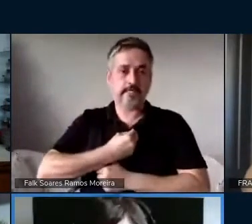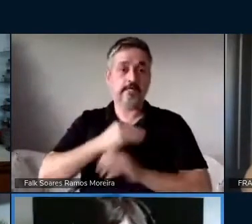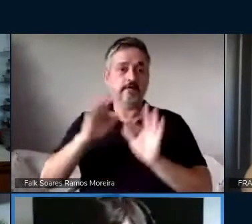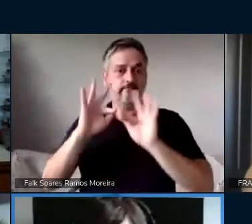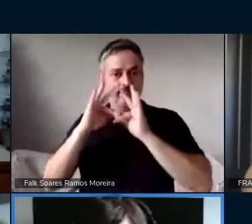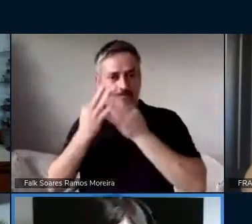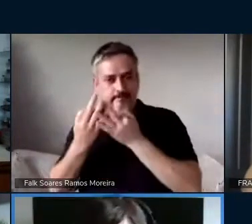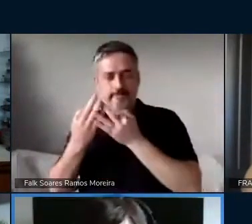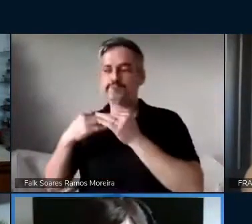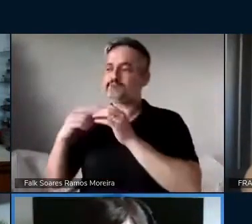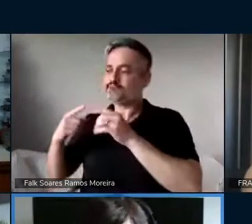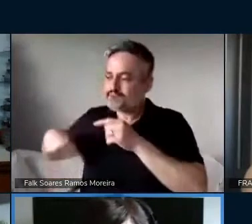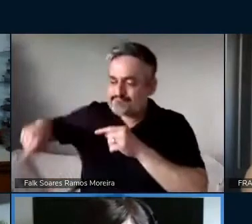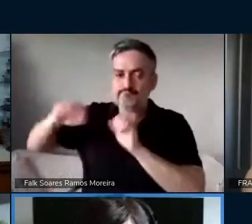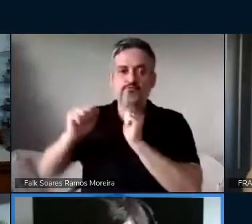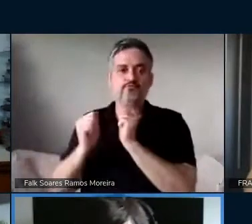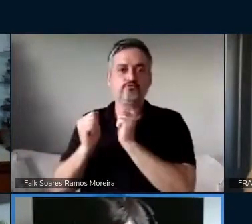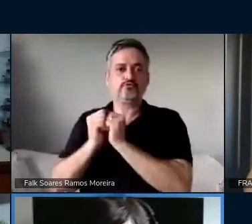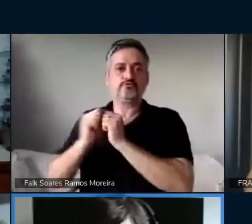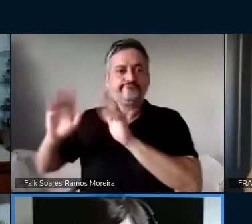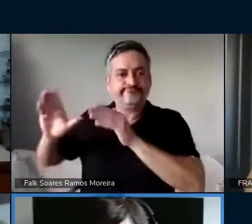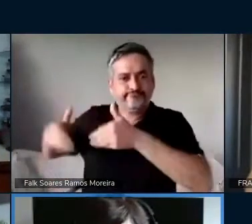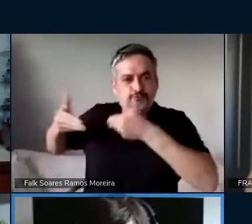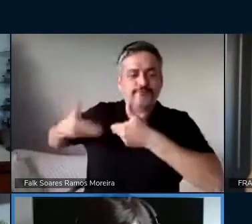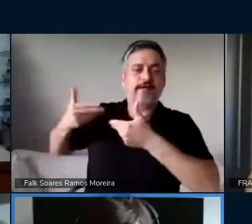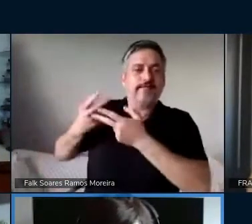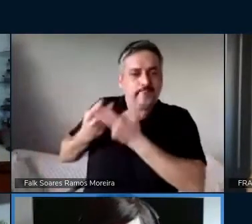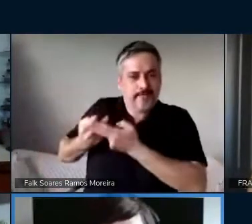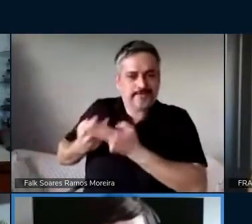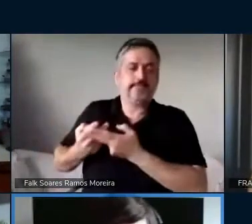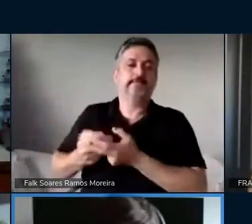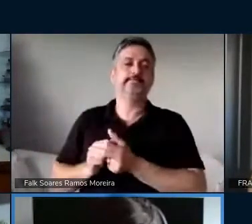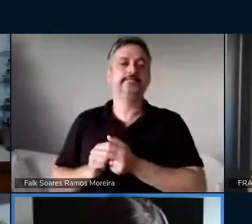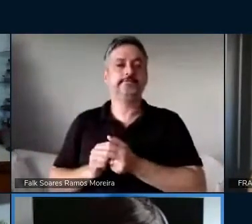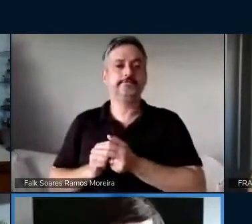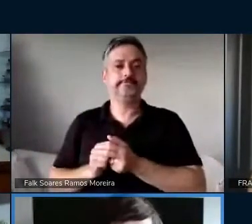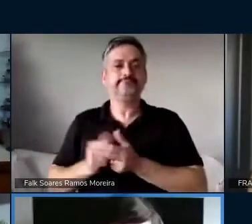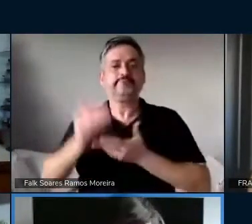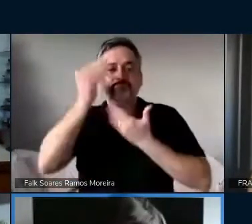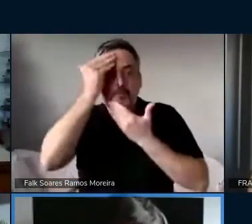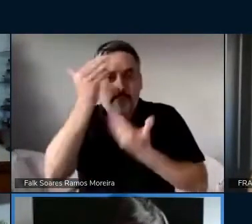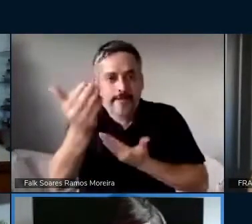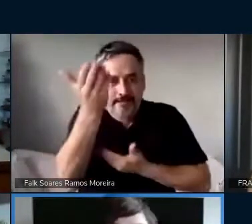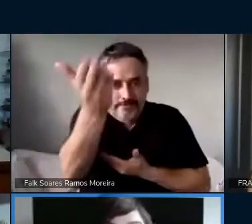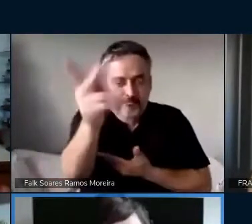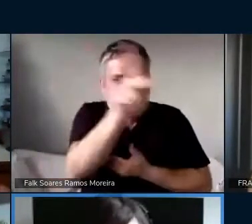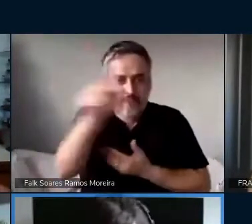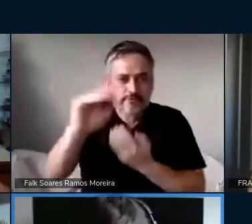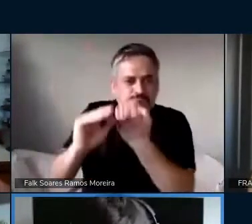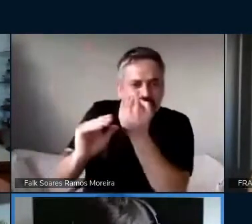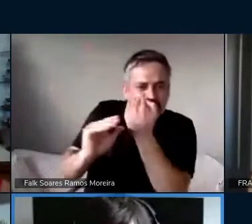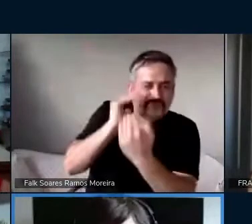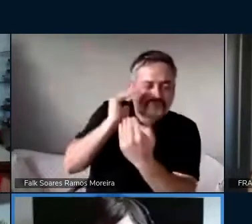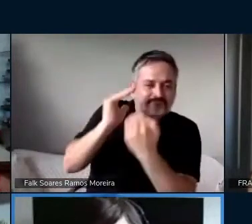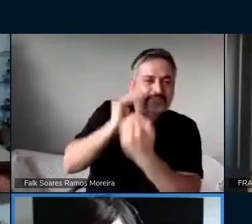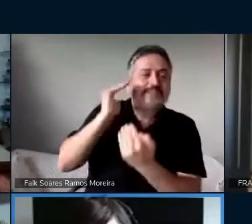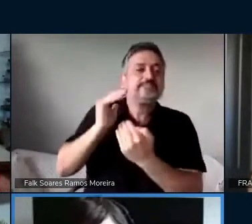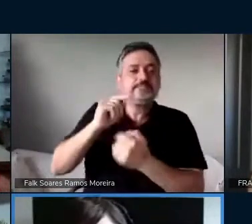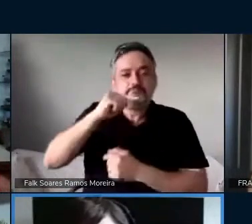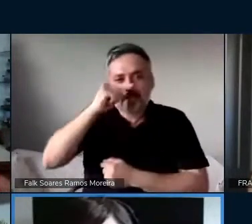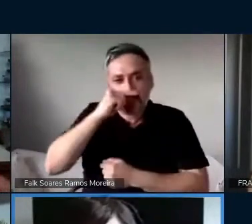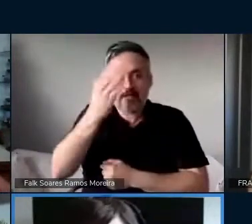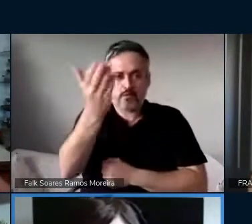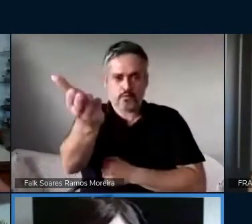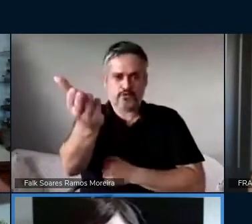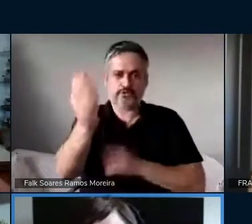força e me protegido a minha vida durante todo o sempre, a minha família por ter me estimulado e pela paciência